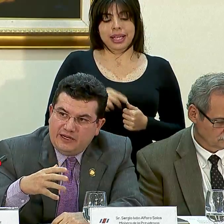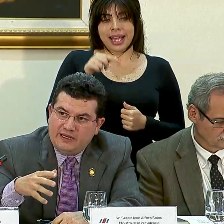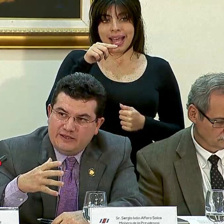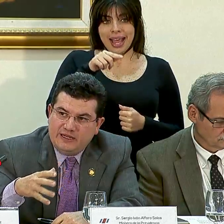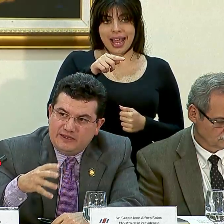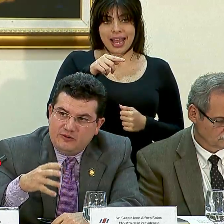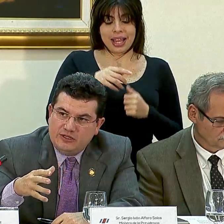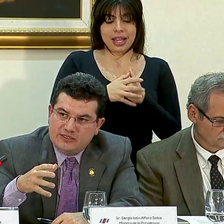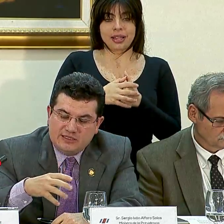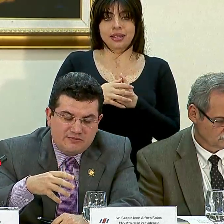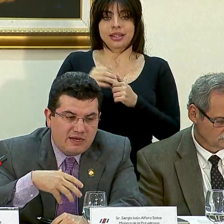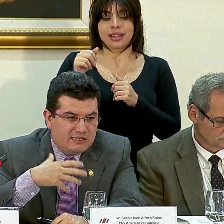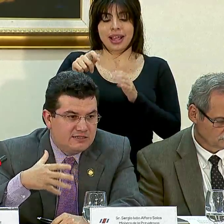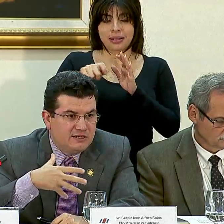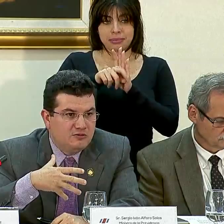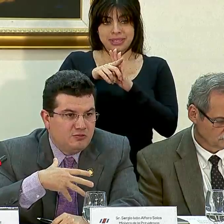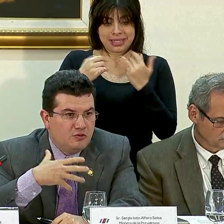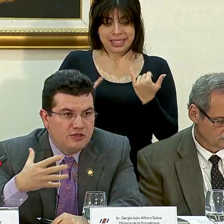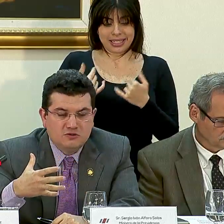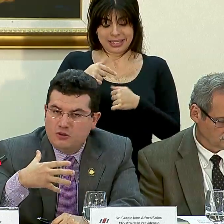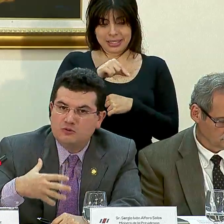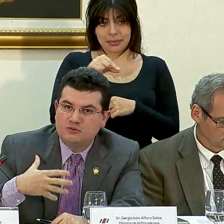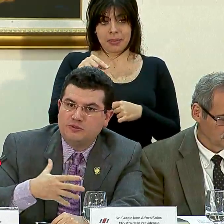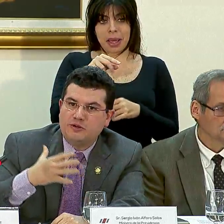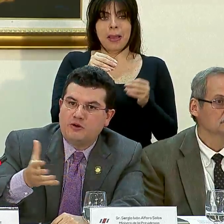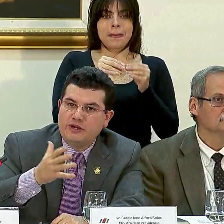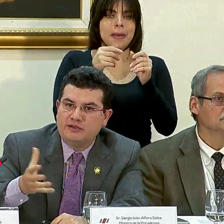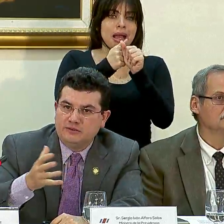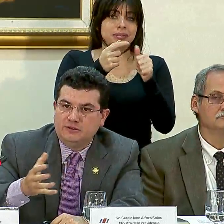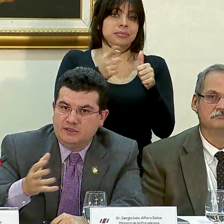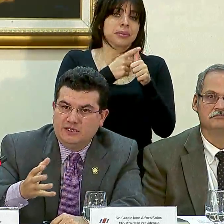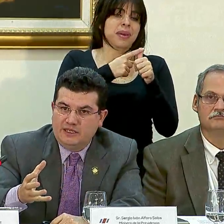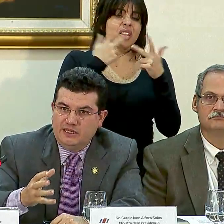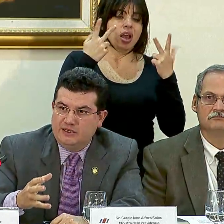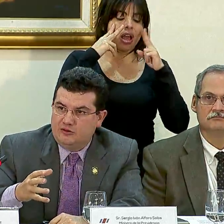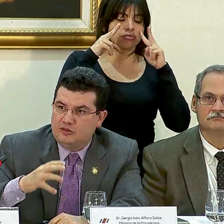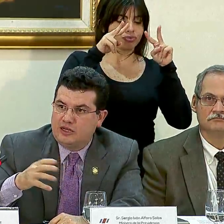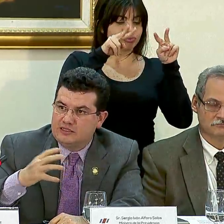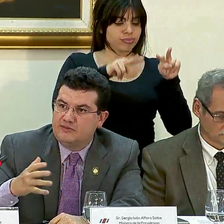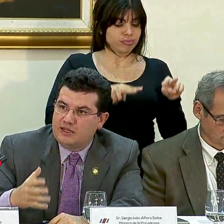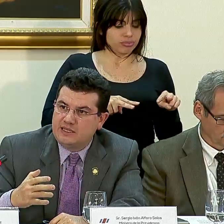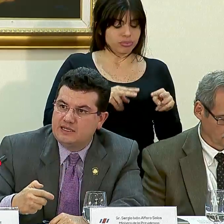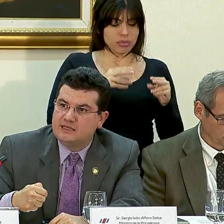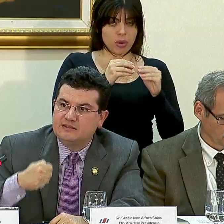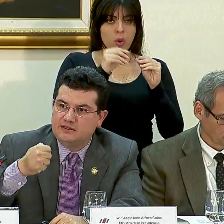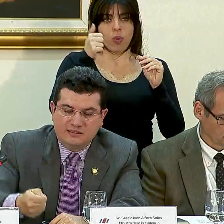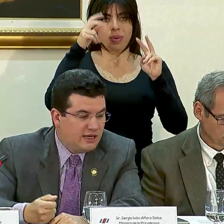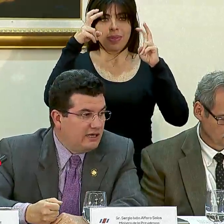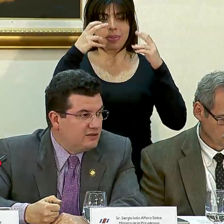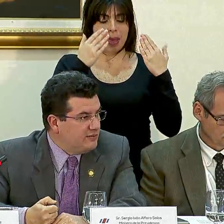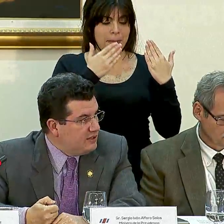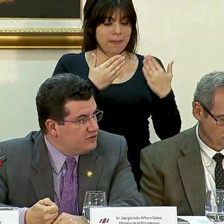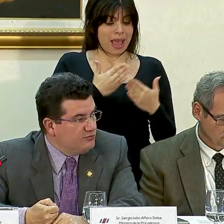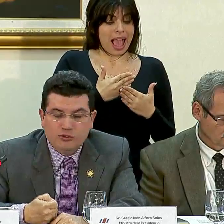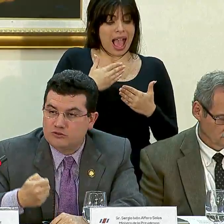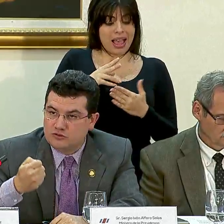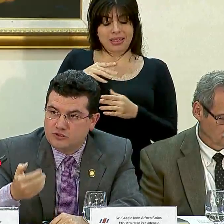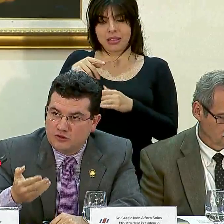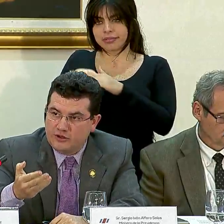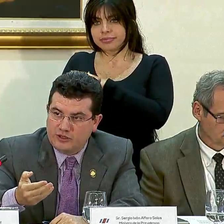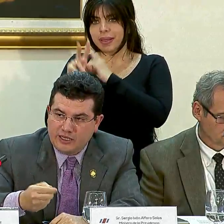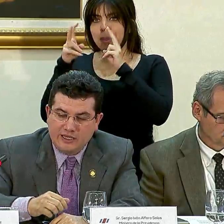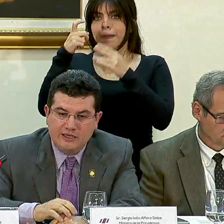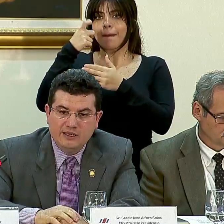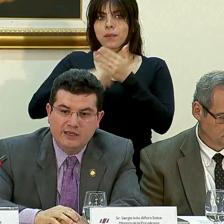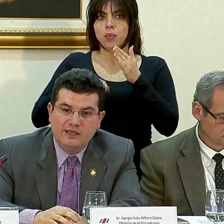el devenir legislativo en estas semanas ha sido un poco eso. Vamos primero a ver otras temáticas antes de entrar al tema de los impuestos,